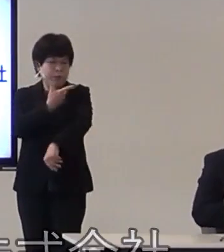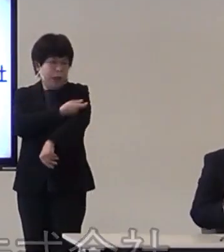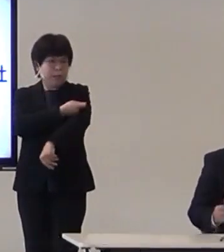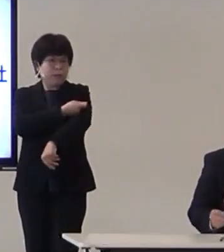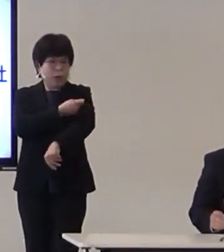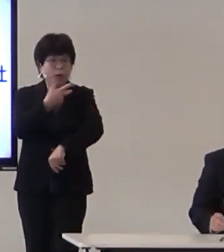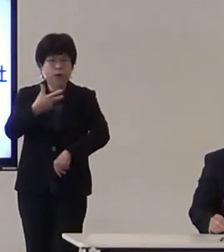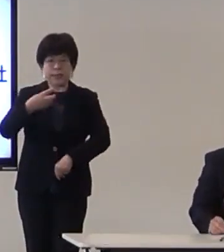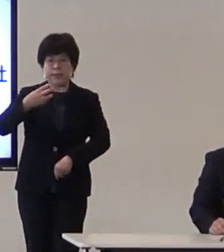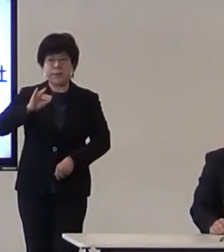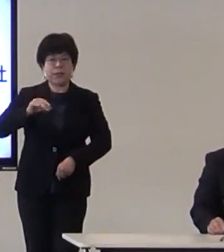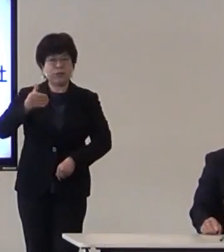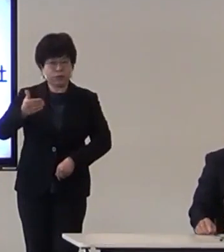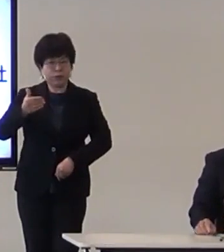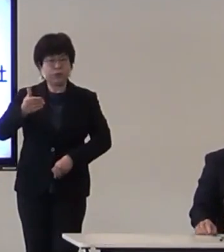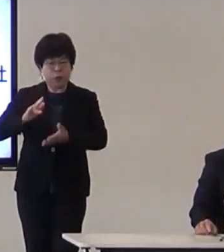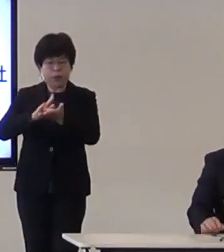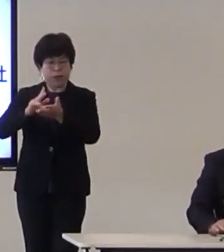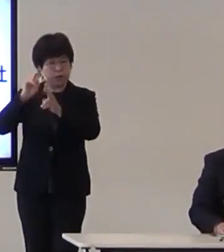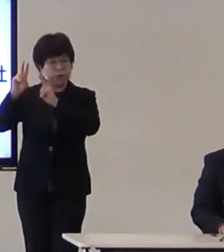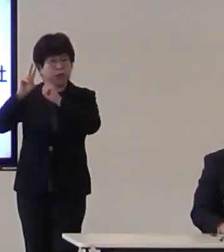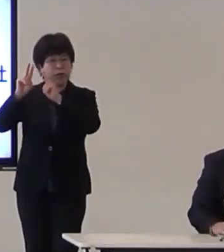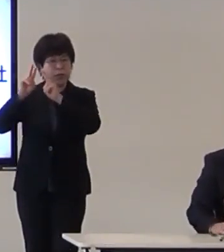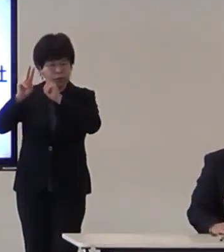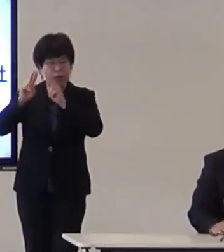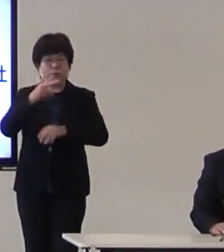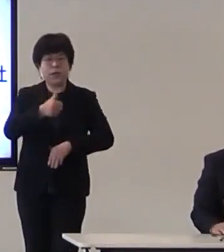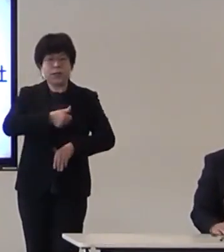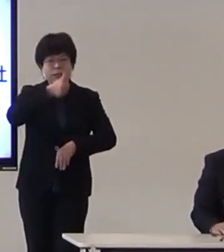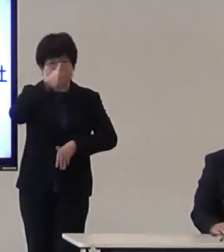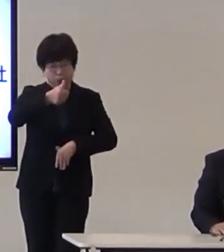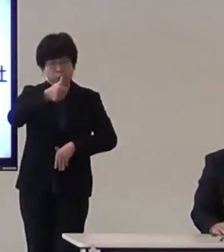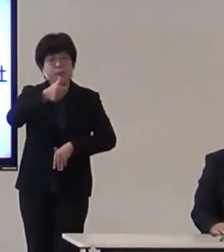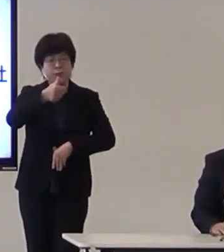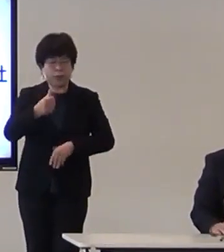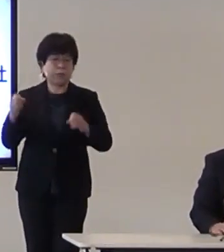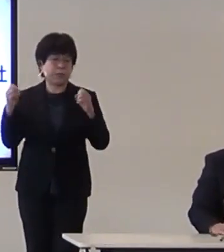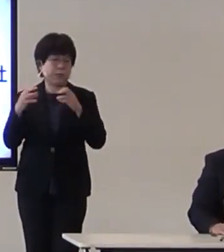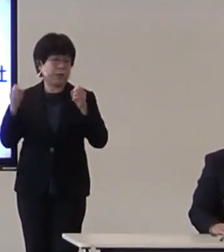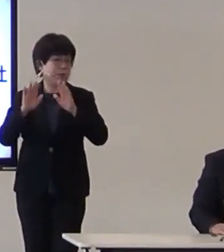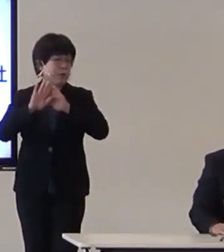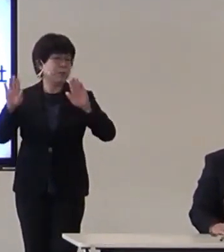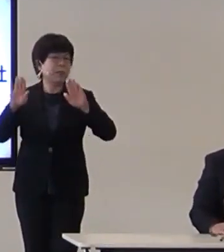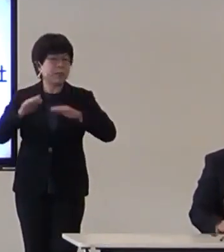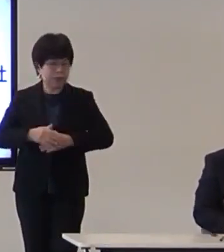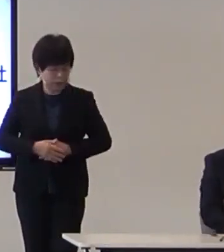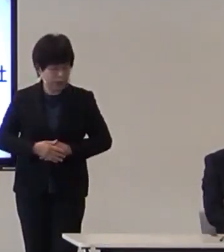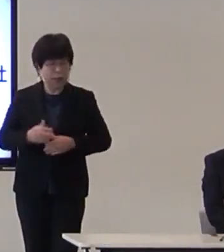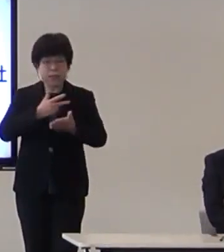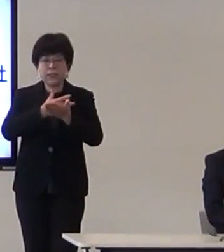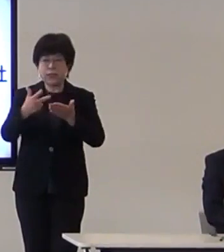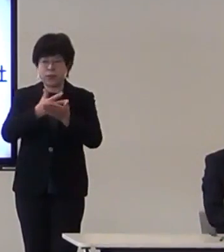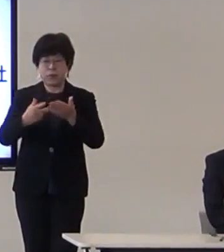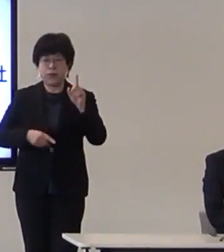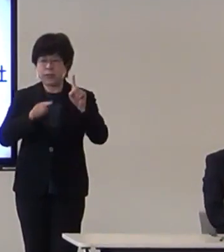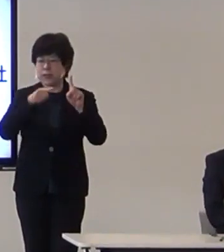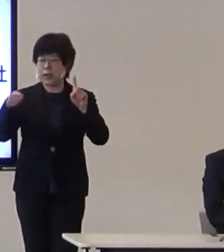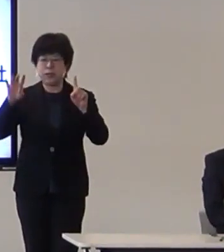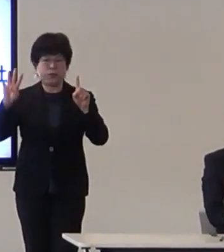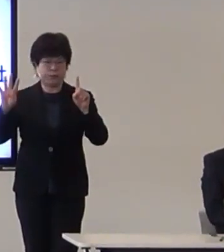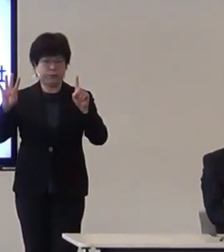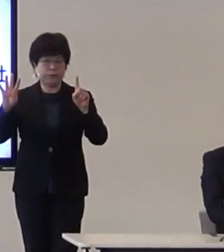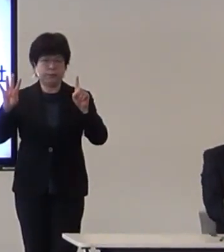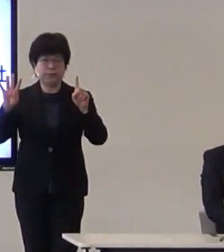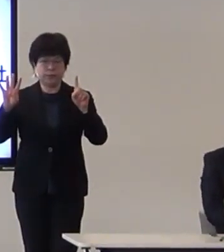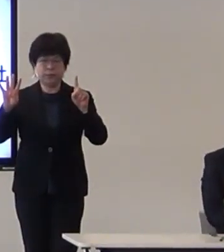社様と本市の共同記者会見を始めさせていただきます。資料につきましては資料の1から資料の4でござい